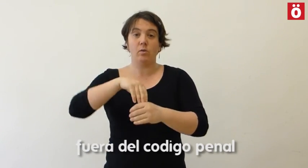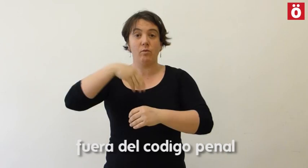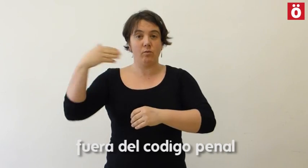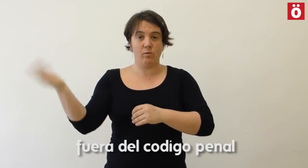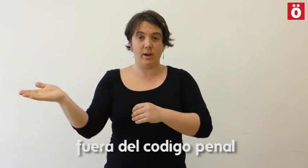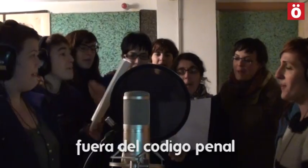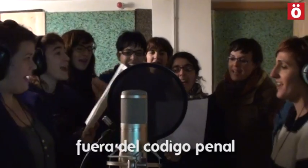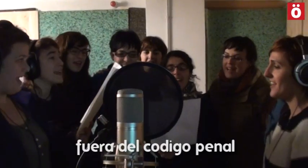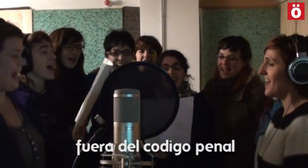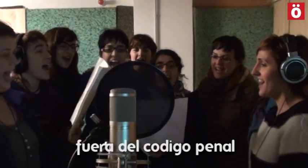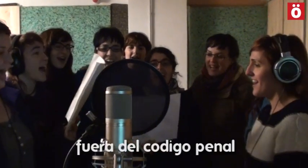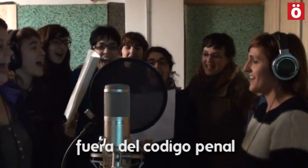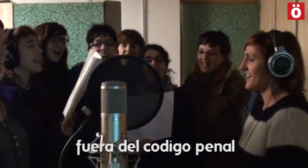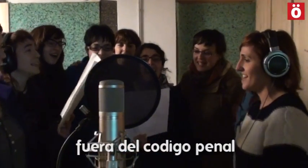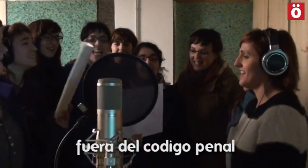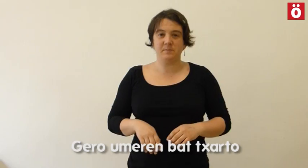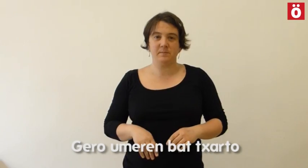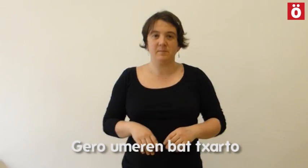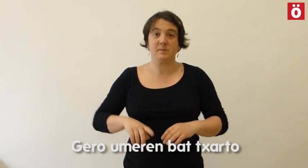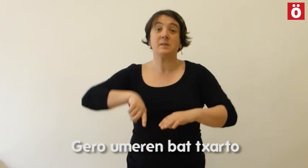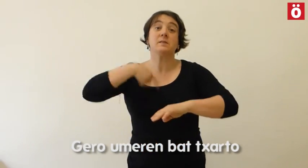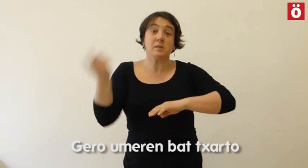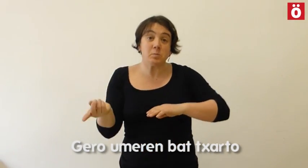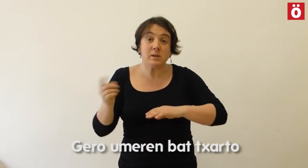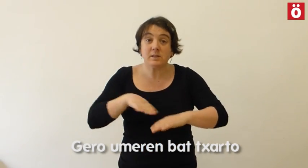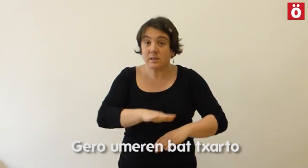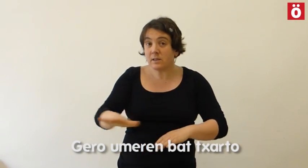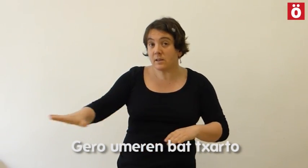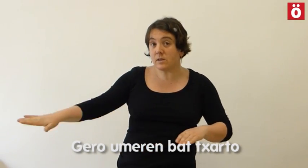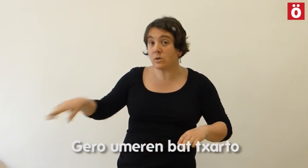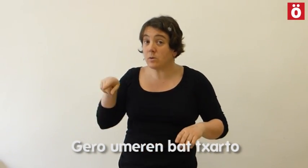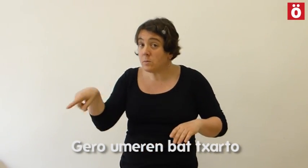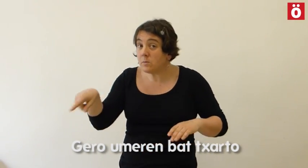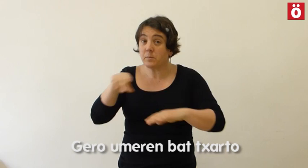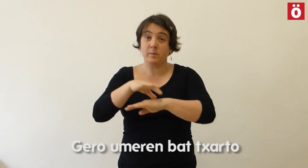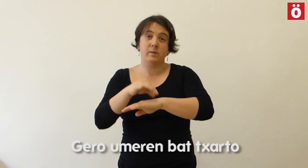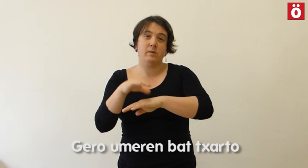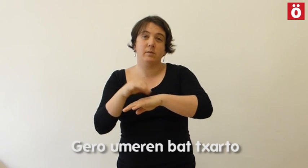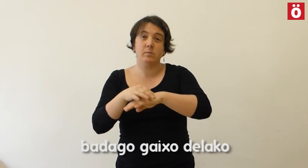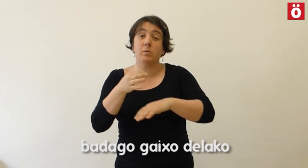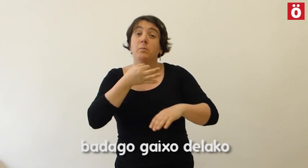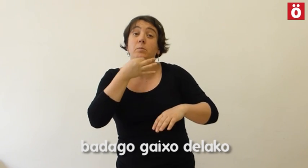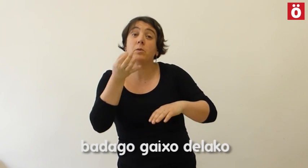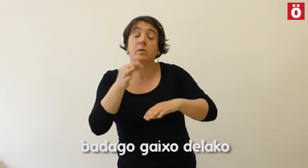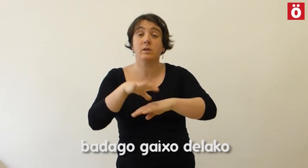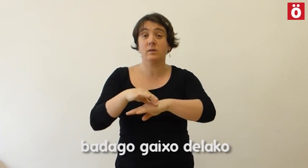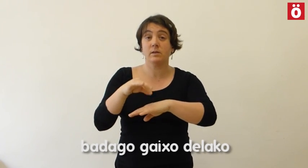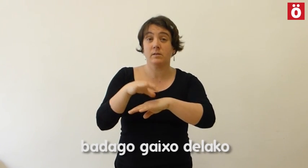dibobena Gero humeren batxarto, badago gaixo